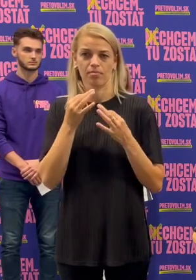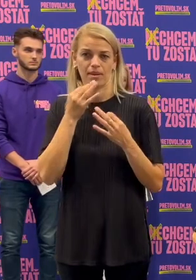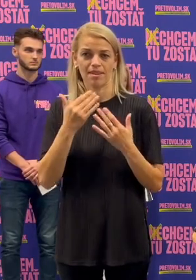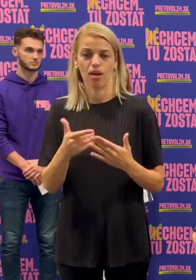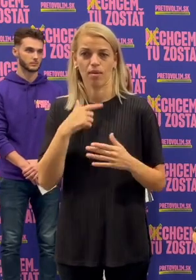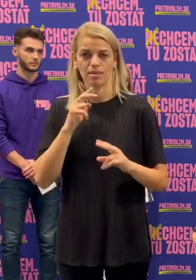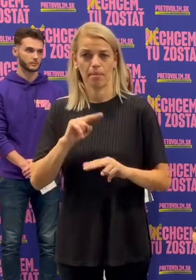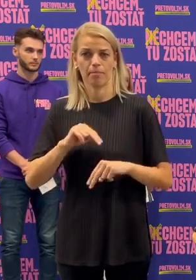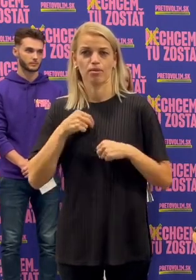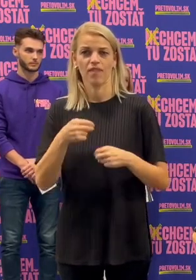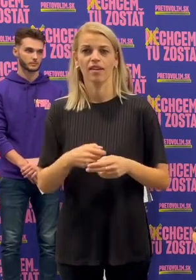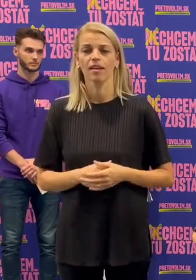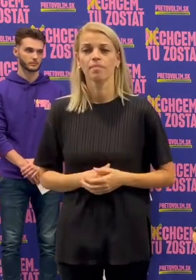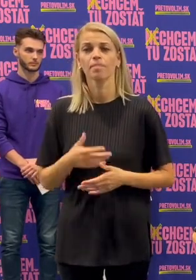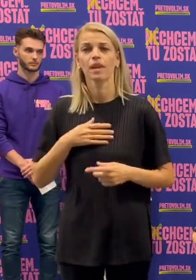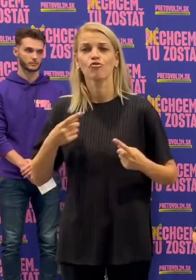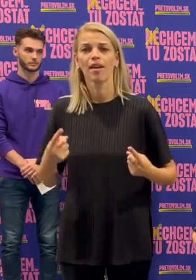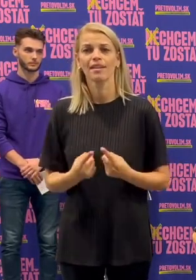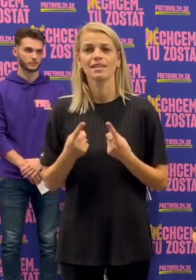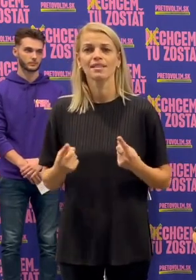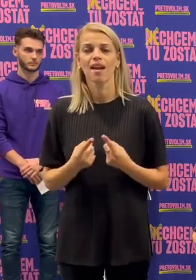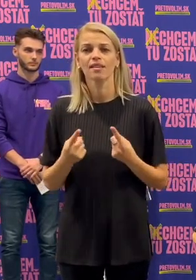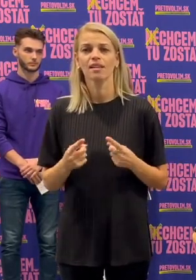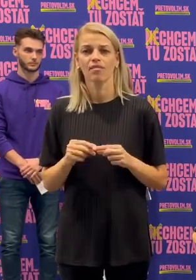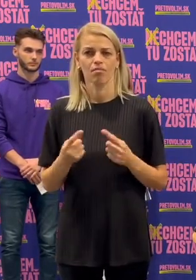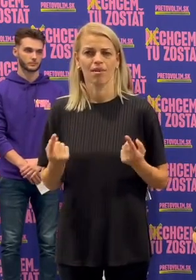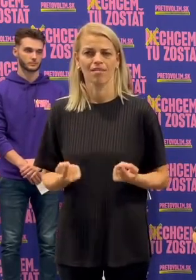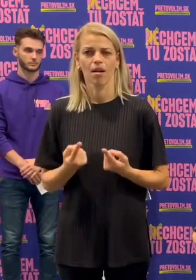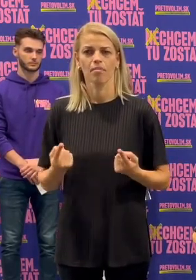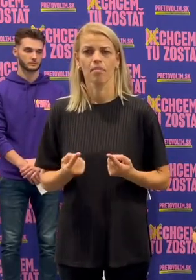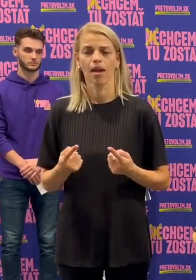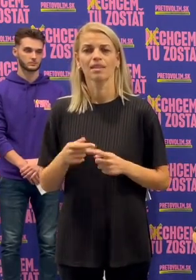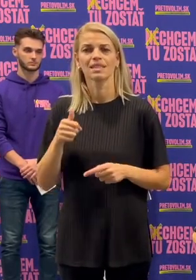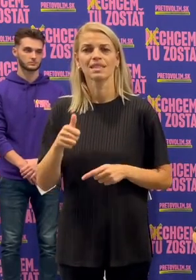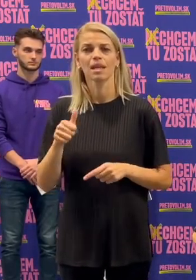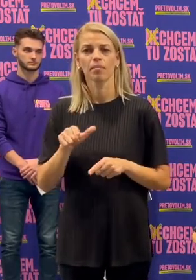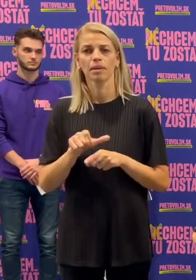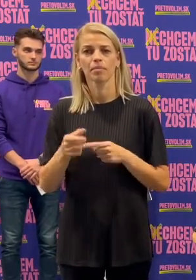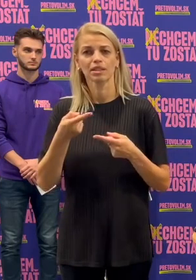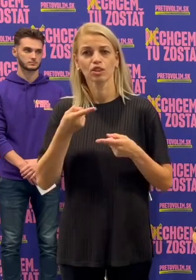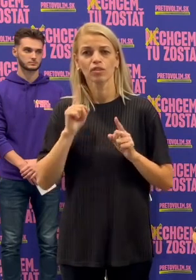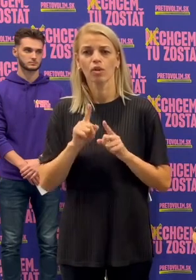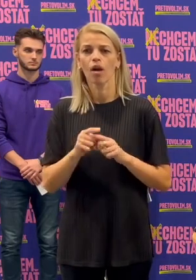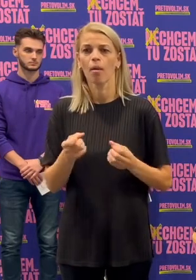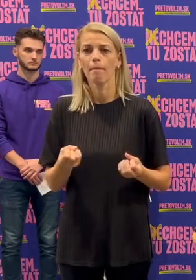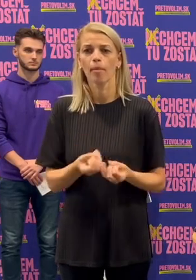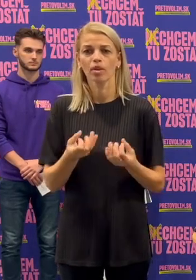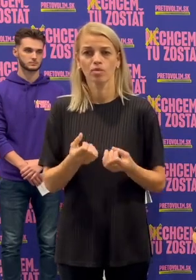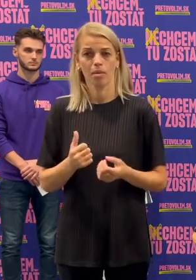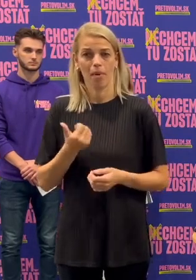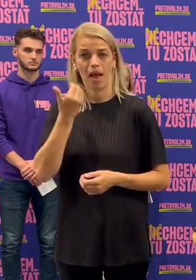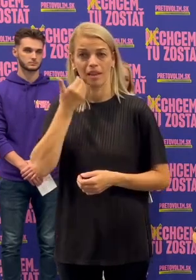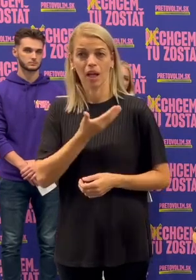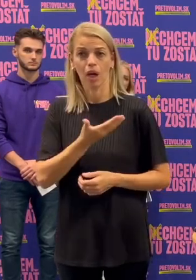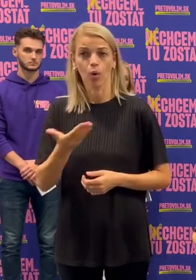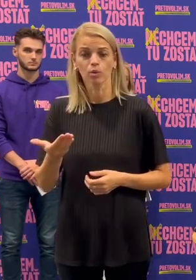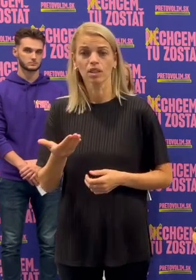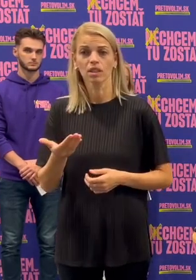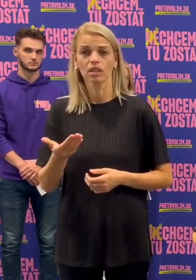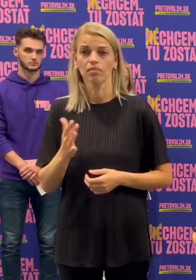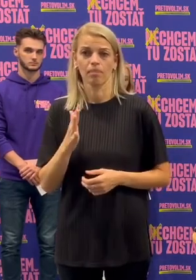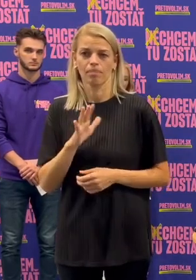pozvanie. A naša iniciatíva a kampaň Zapni sa pre Slovensko podnecuje, a to nie len teda mladých ľudí, k tomu, aby sa zapojili